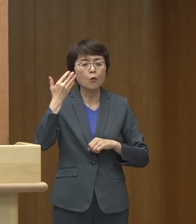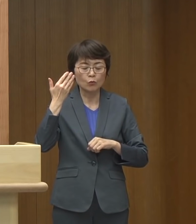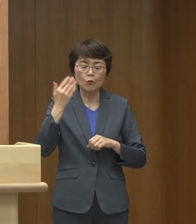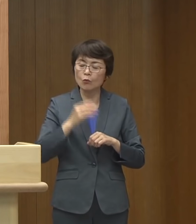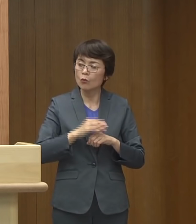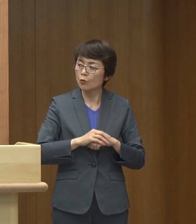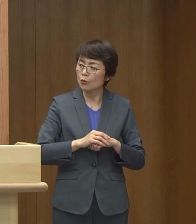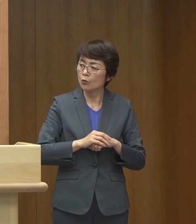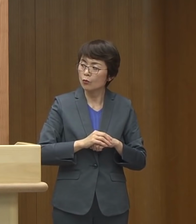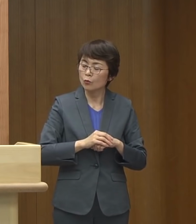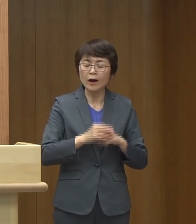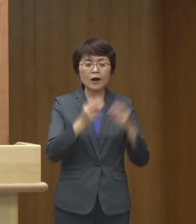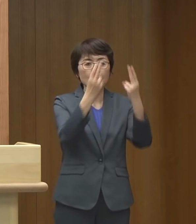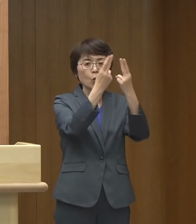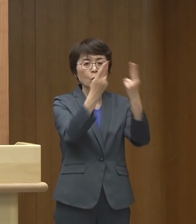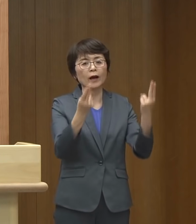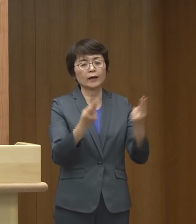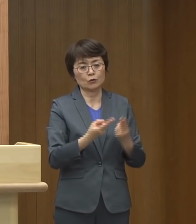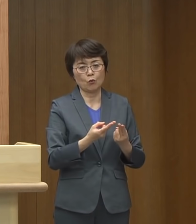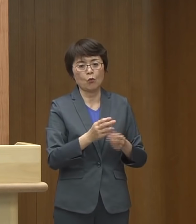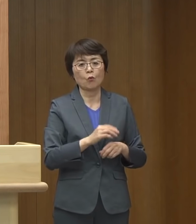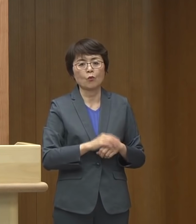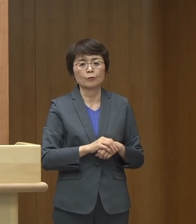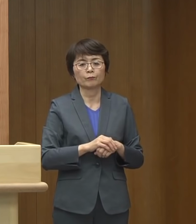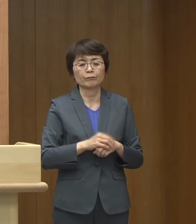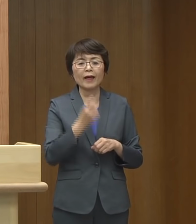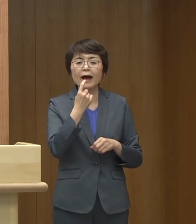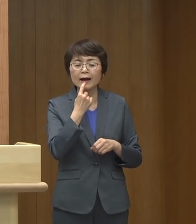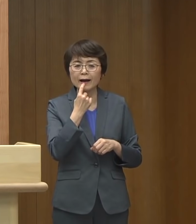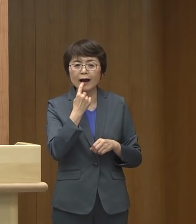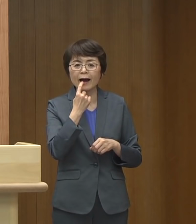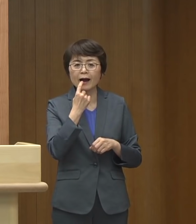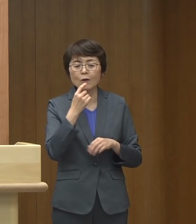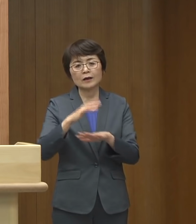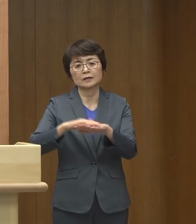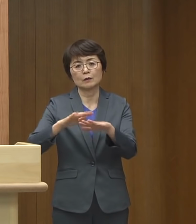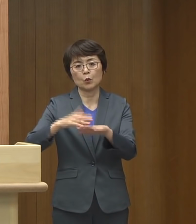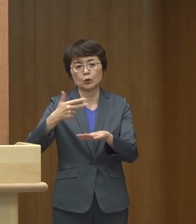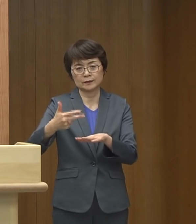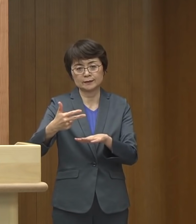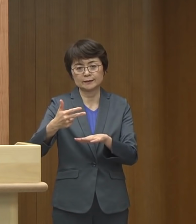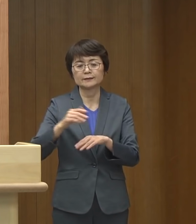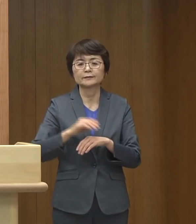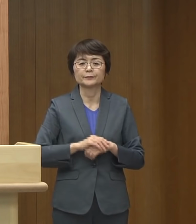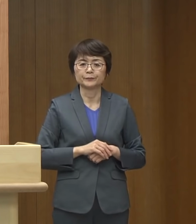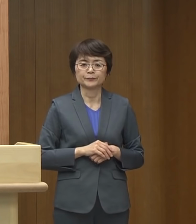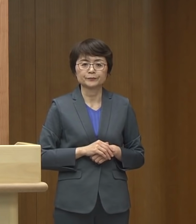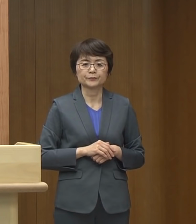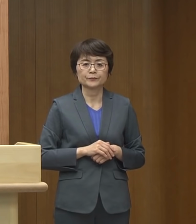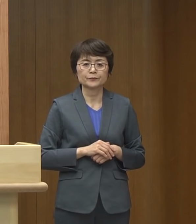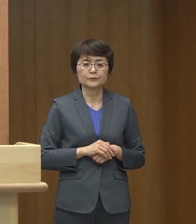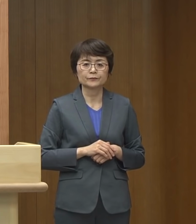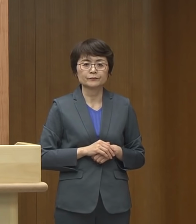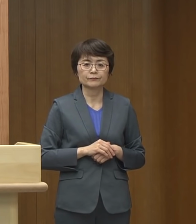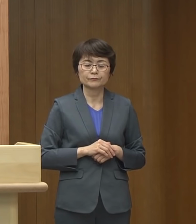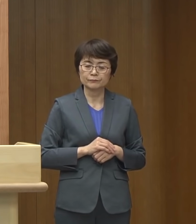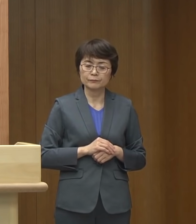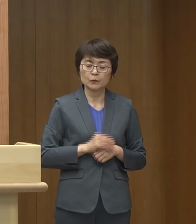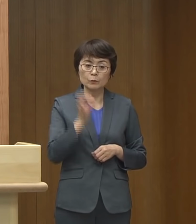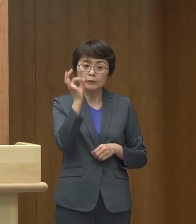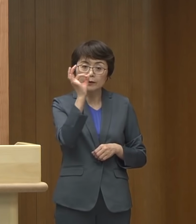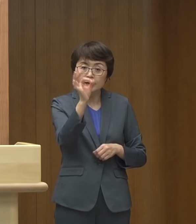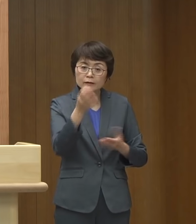については北海道の部分でございまして、赤の部分が札幌市の方です。こちらご覧いただきます